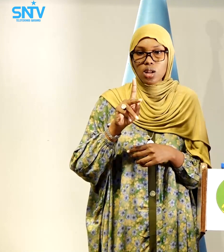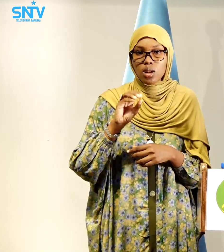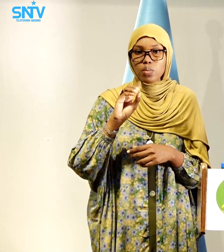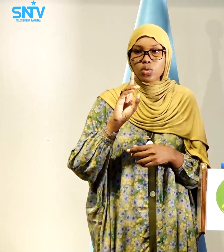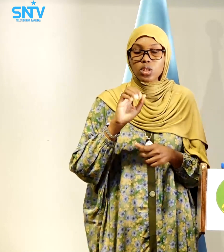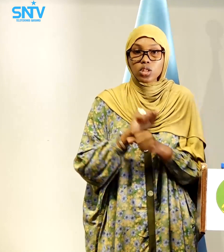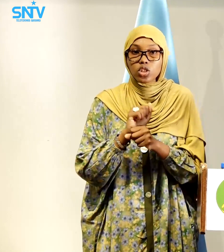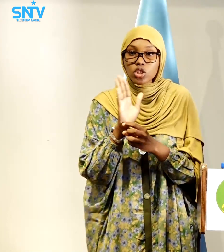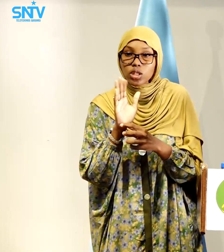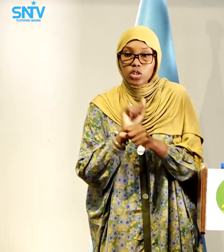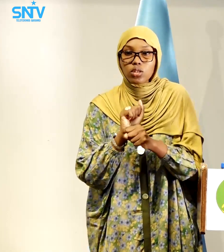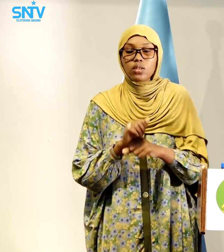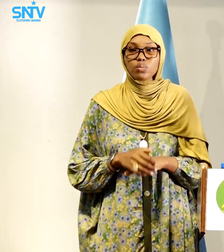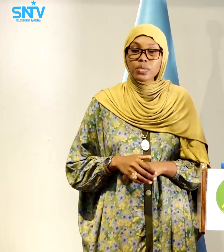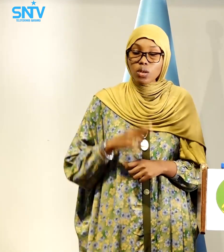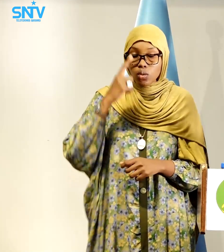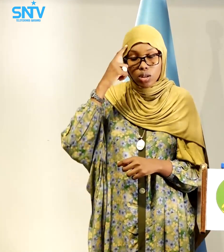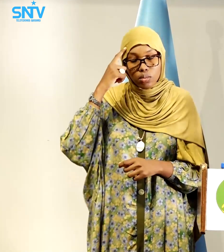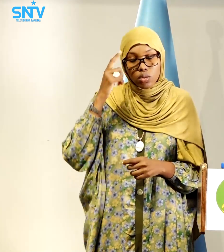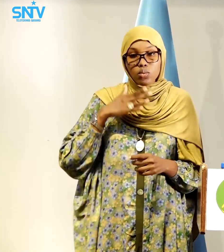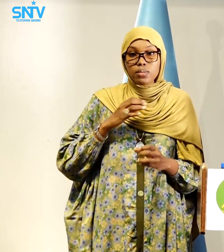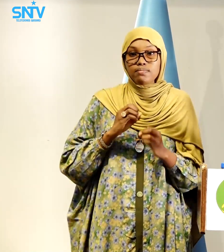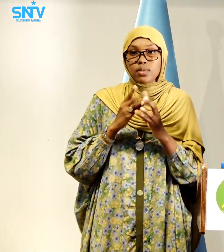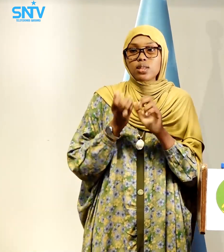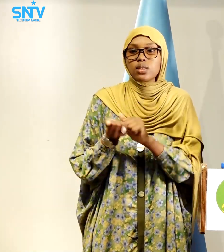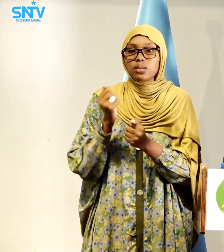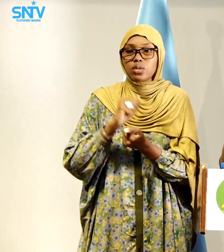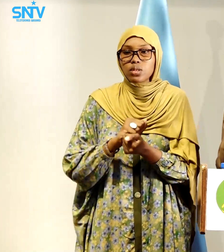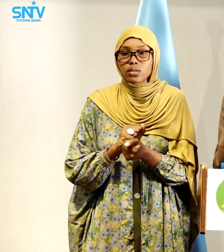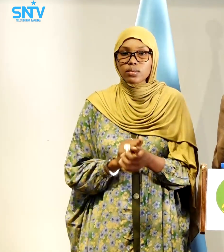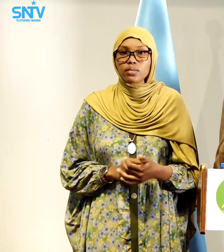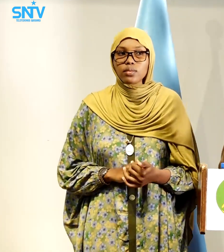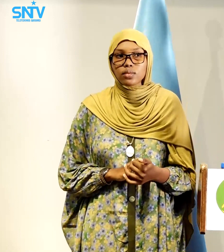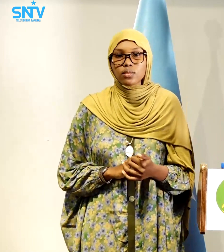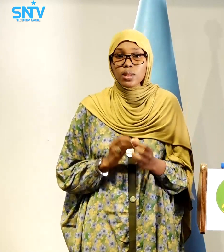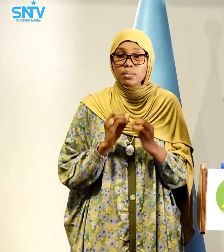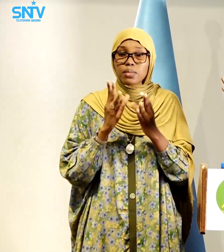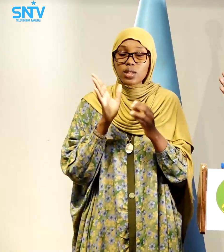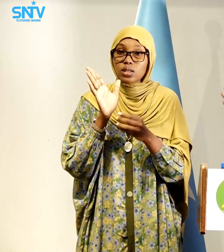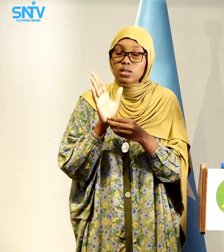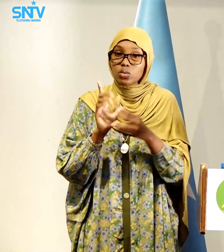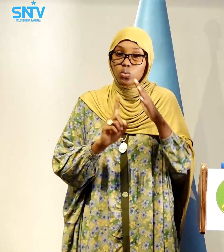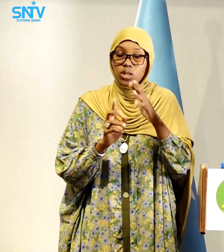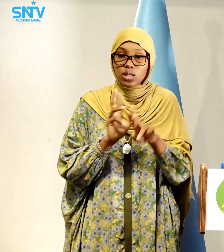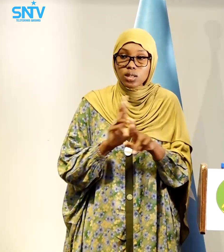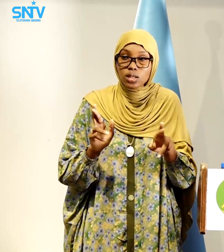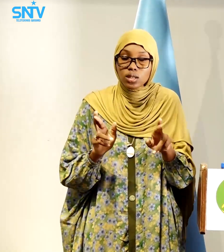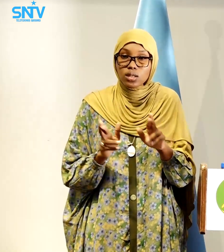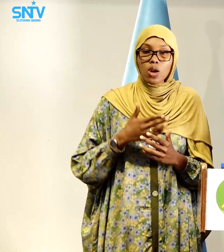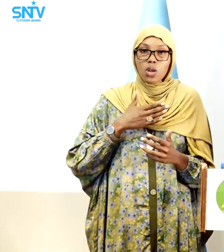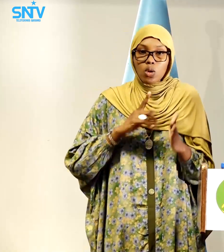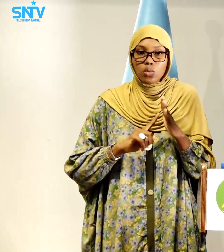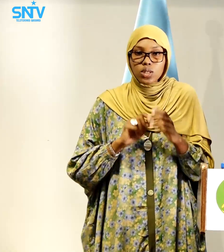Aadan ayaa sheegay in wasaaradda shaqadu ay diyaar u tahay inay fuliso qodobada hortabinta u leh ee kaga aadan dadka maqal